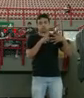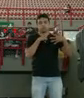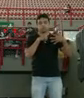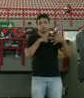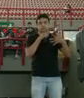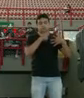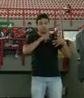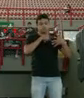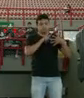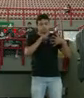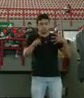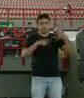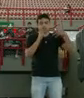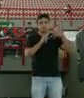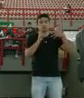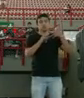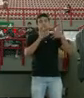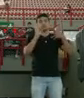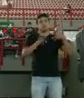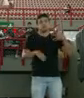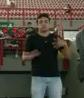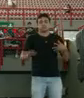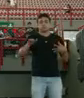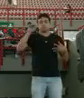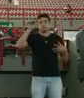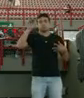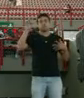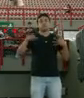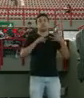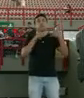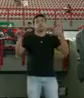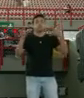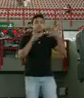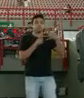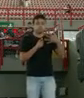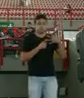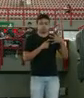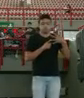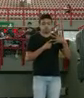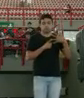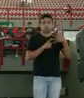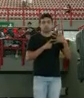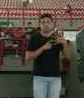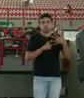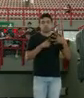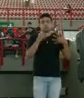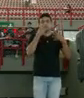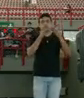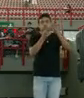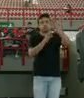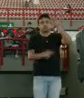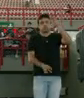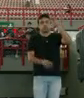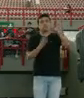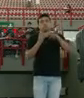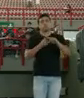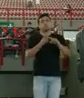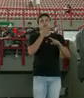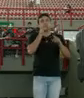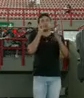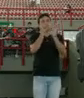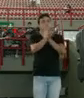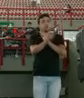ocitocina, somatotrófico. Existe um outro. Esse eu não vou poder me alongar muito com ele, porque não tem nenhuma